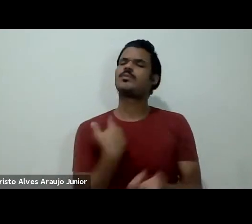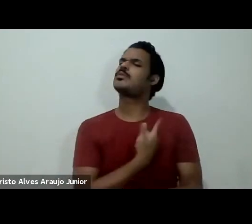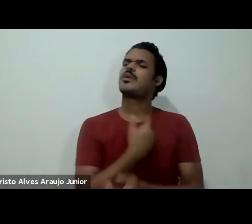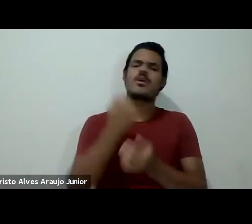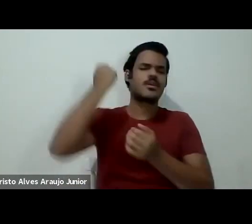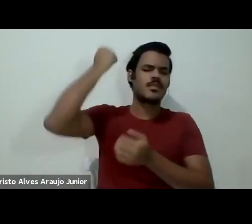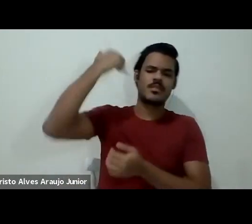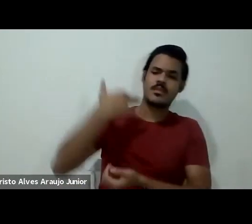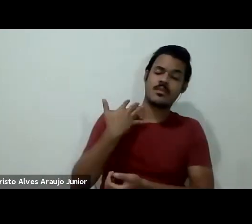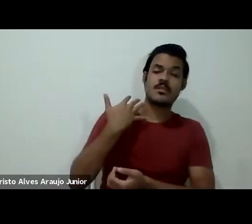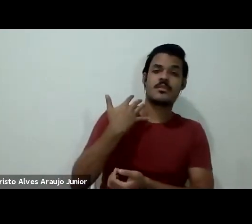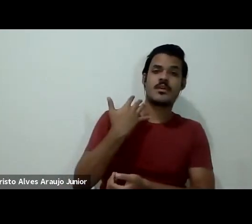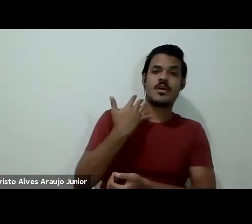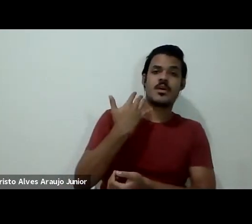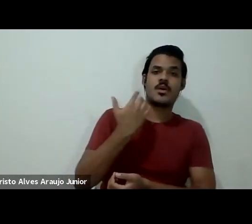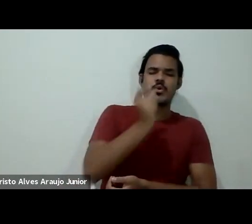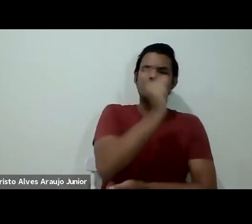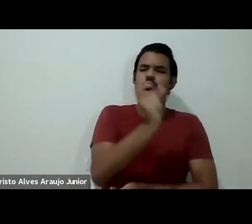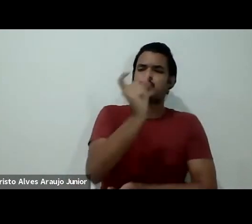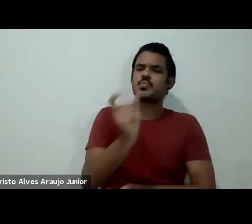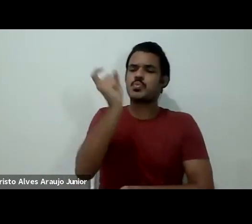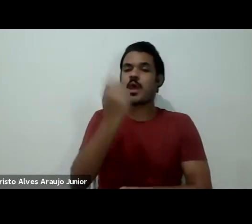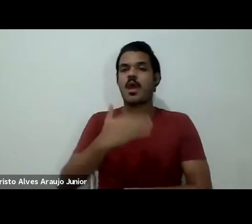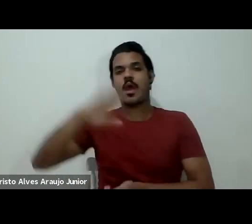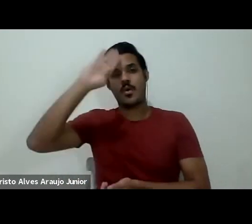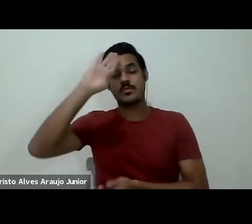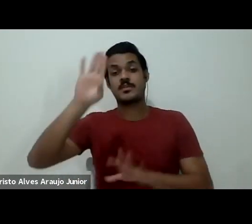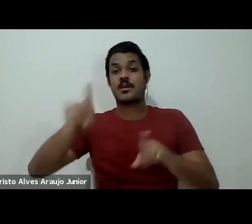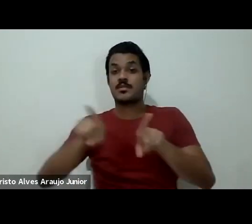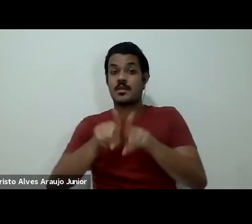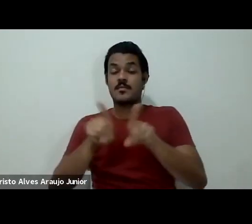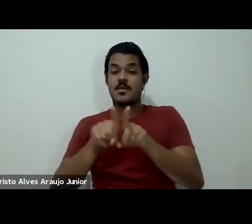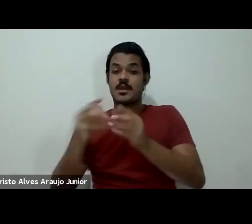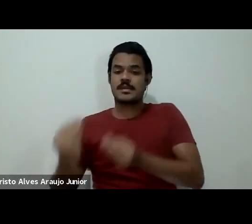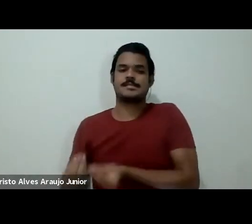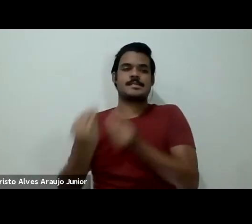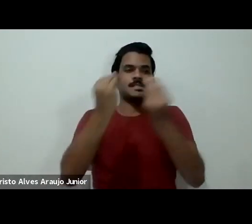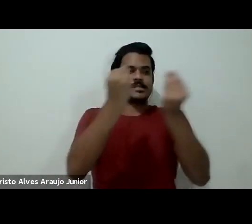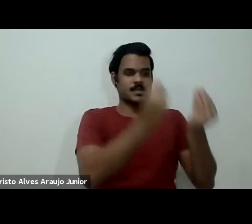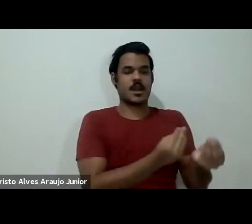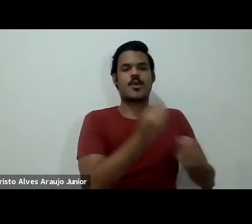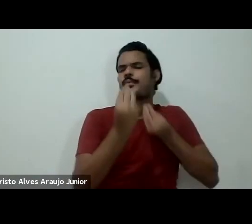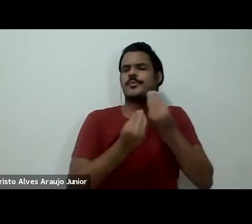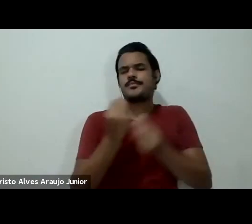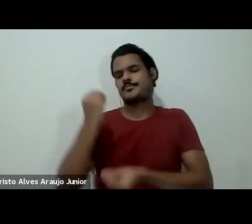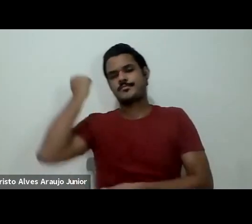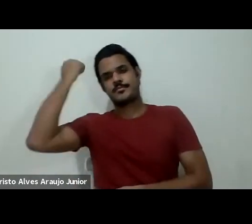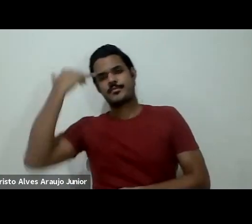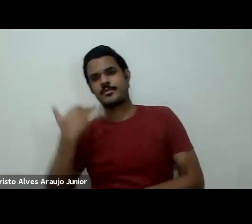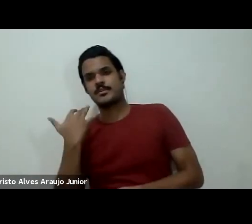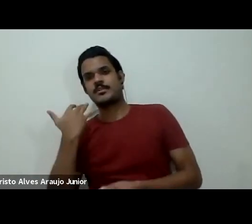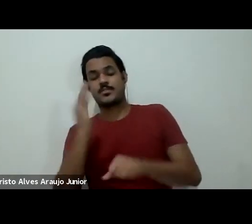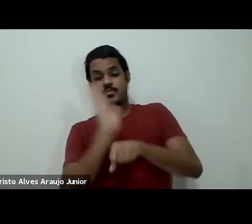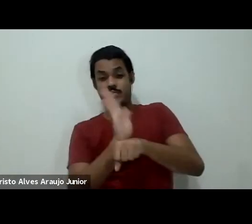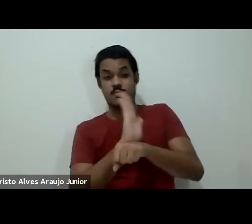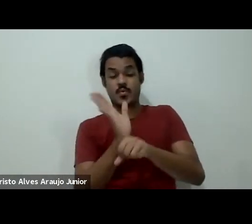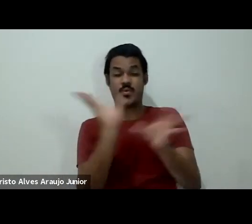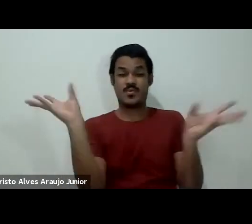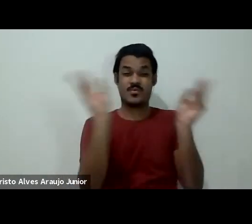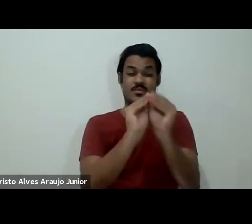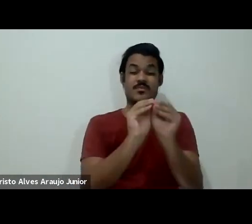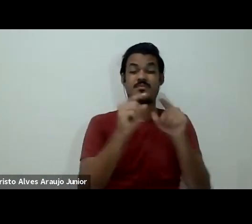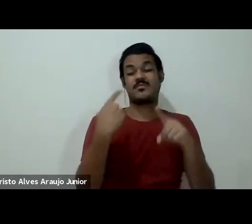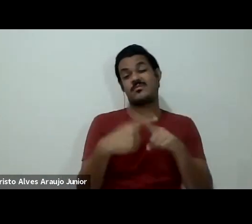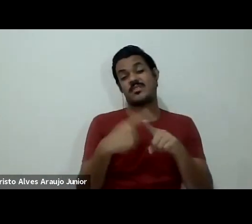desses orixás e submetemos depois, com o que foi possível audiodescrever dentro do curta, porque os espaços são muito